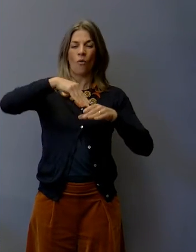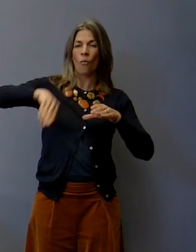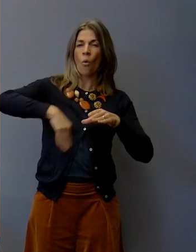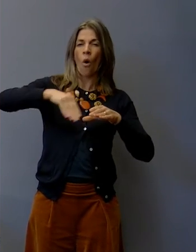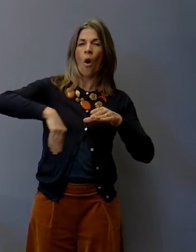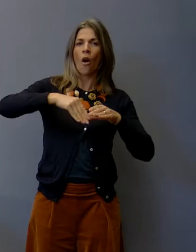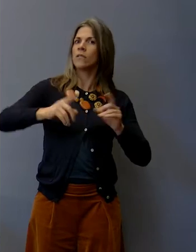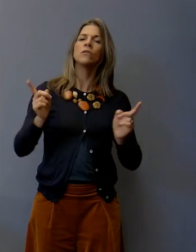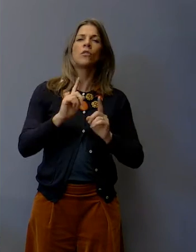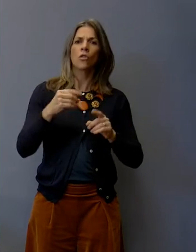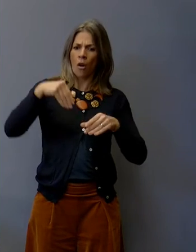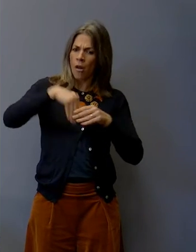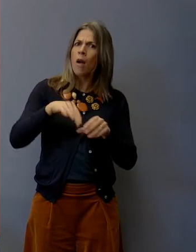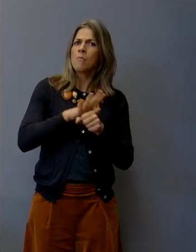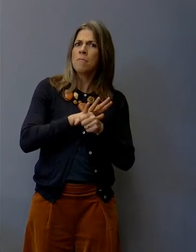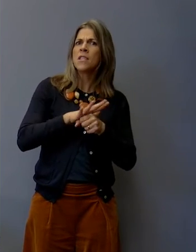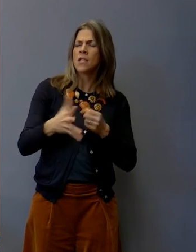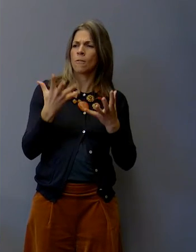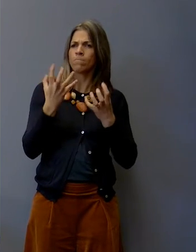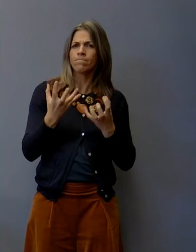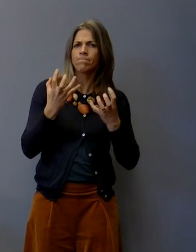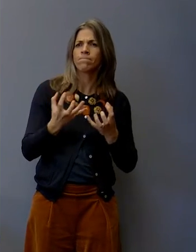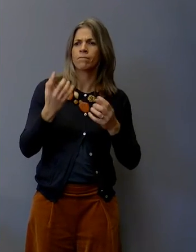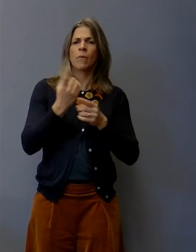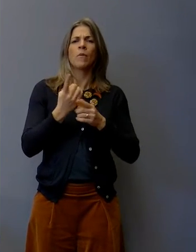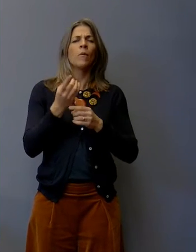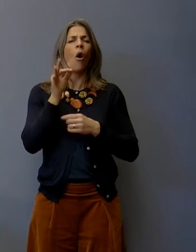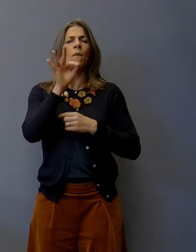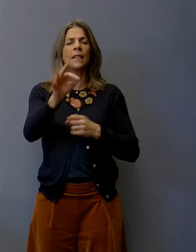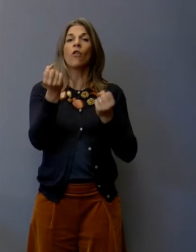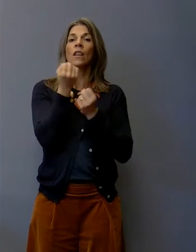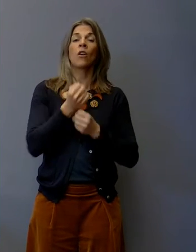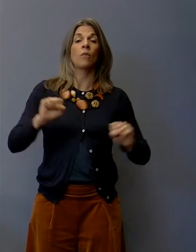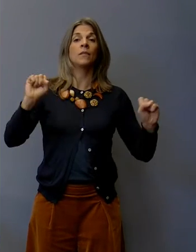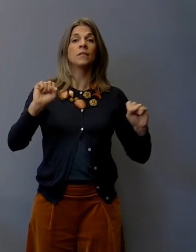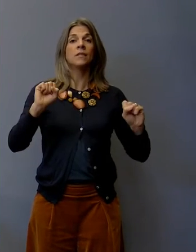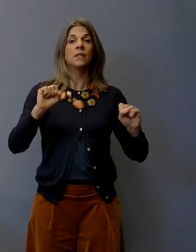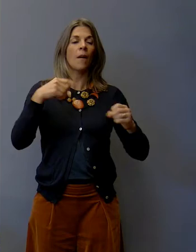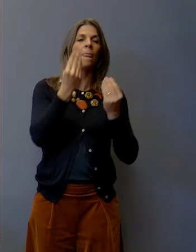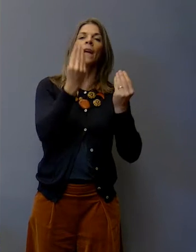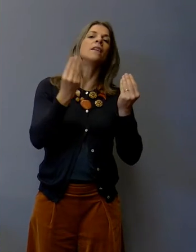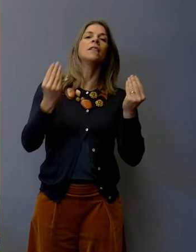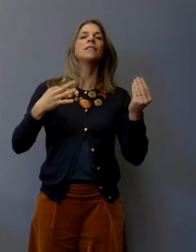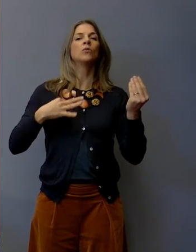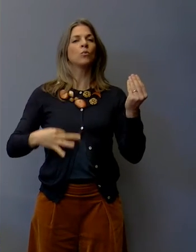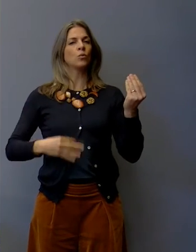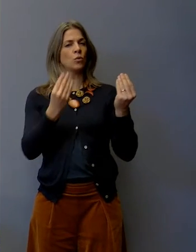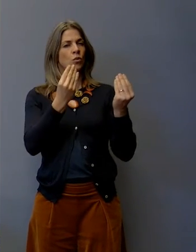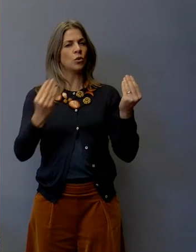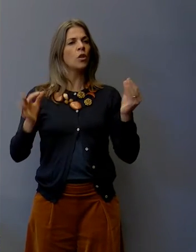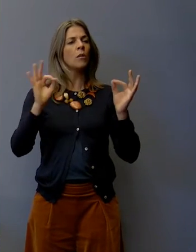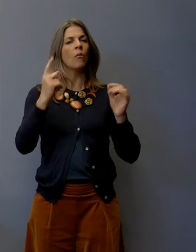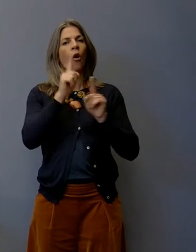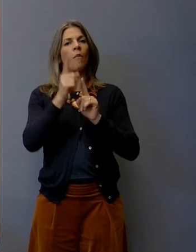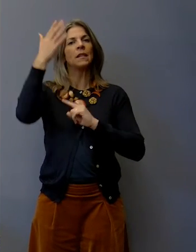perché si realizzasse democrazia le istituzioni sono laboratorio di democrazia e chi ravina con premeditazione tale